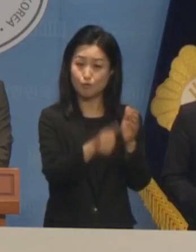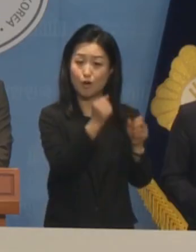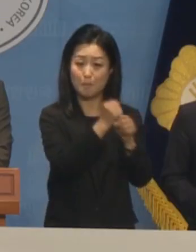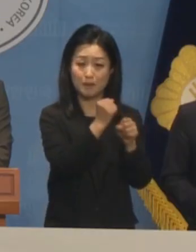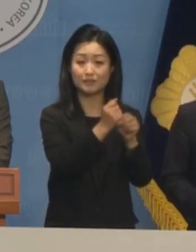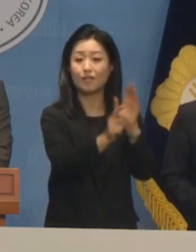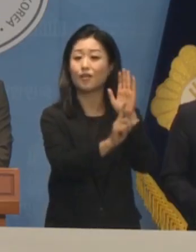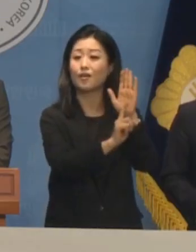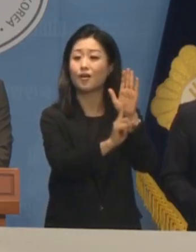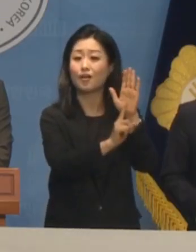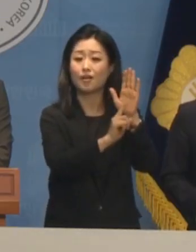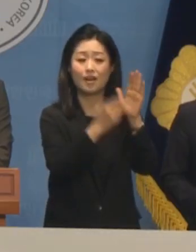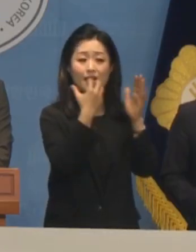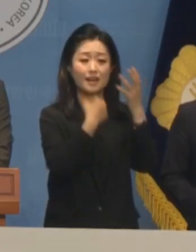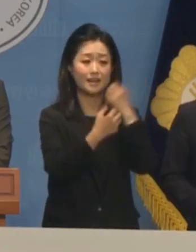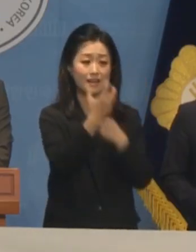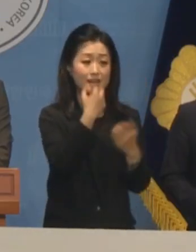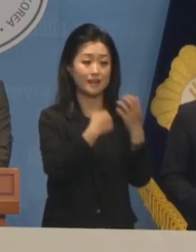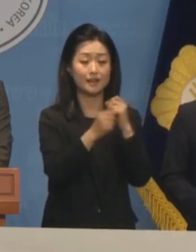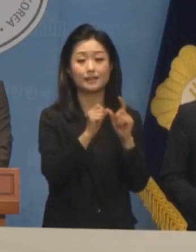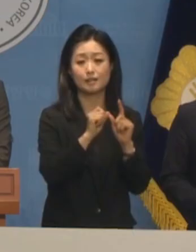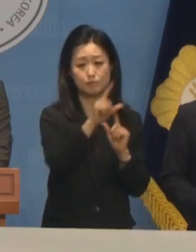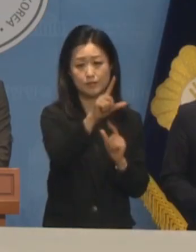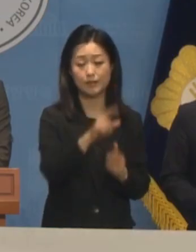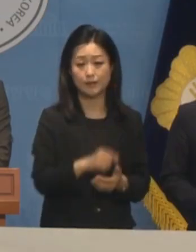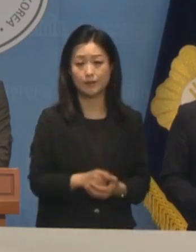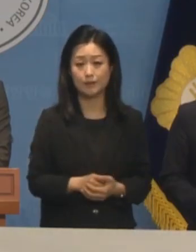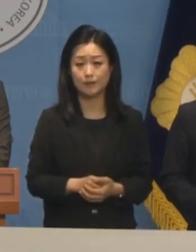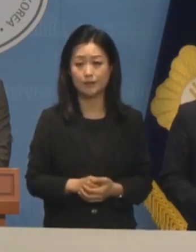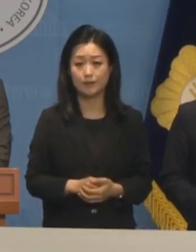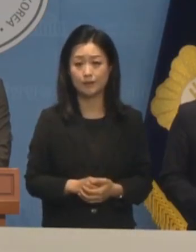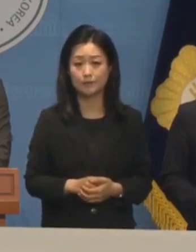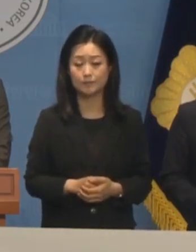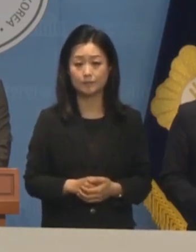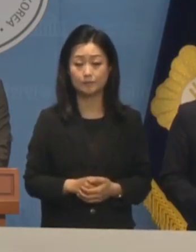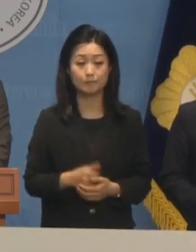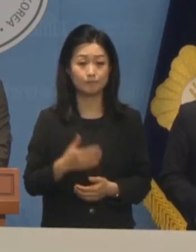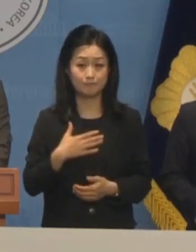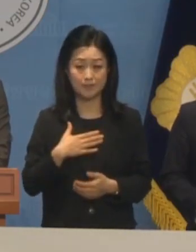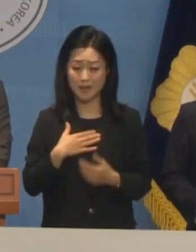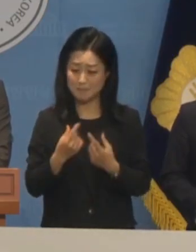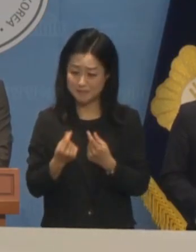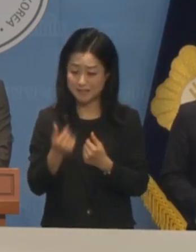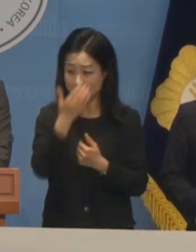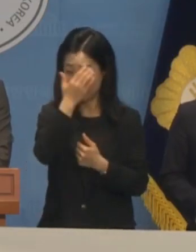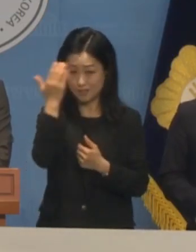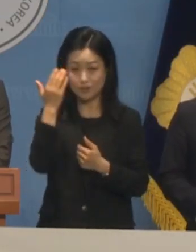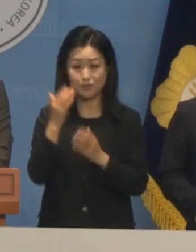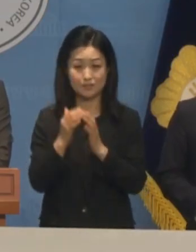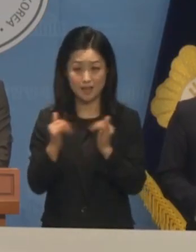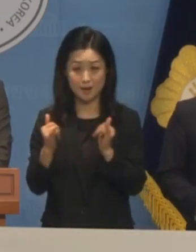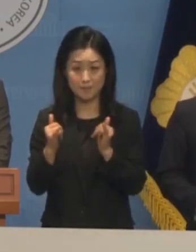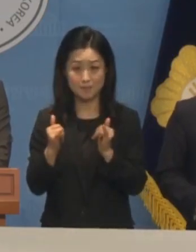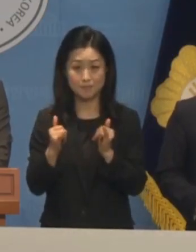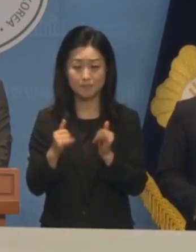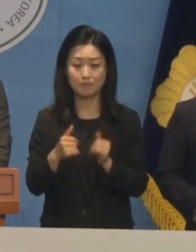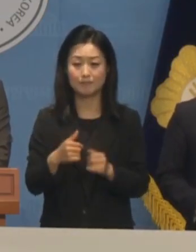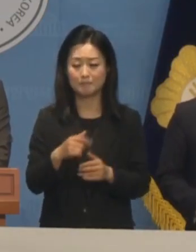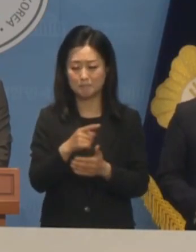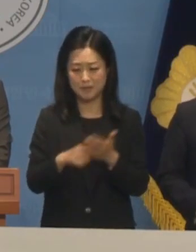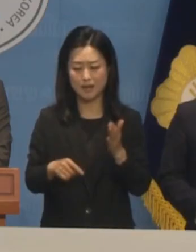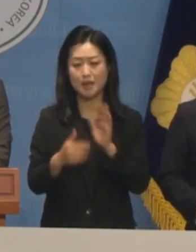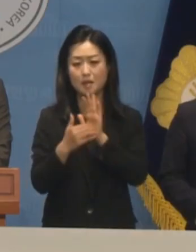유사상품을 출시하여 이익을 취하는 경우가 빈번합니다. 저희와 같은 청년 창업가들이 더 이상 피해를